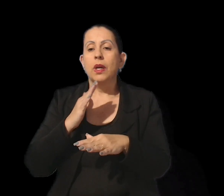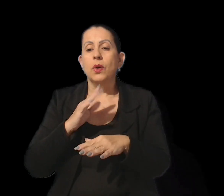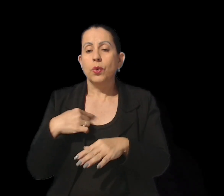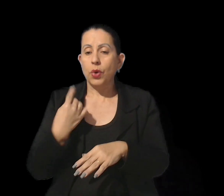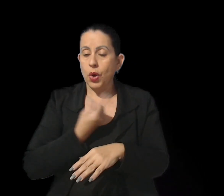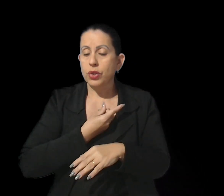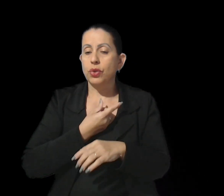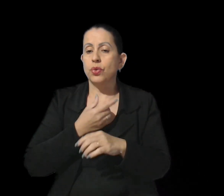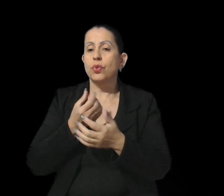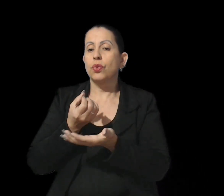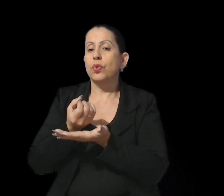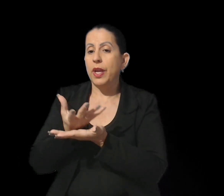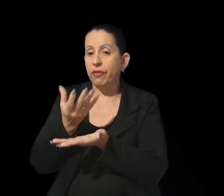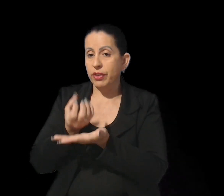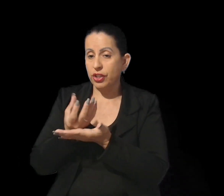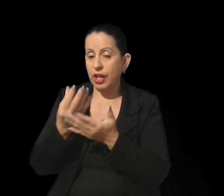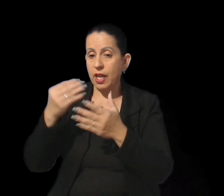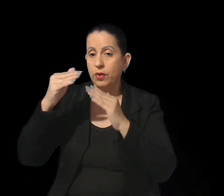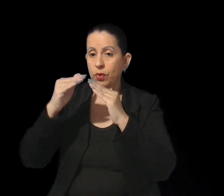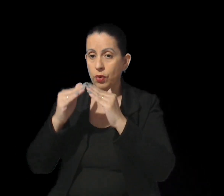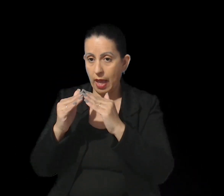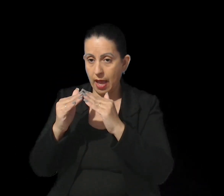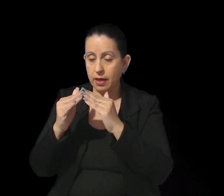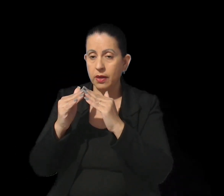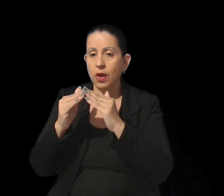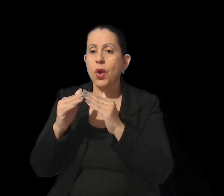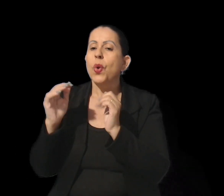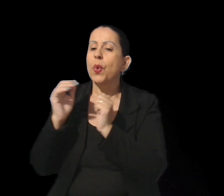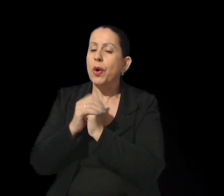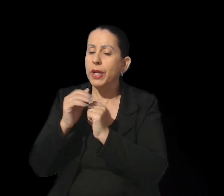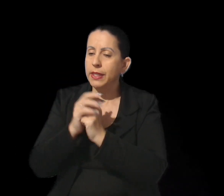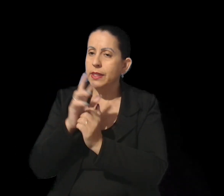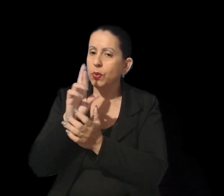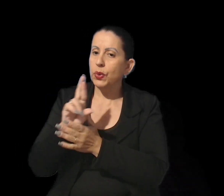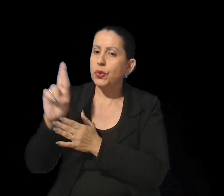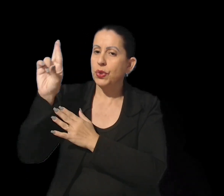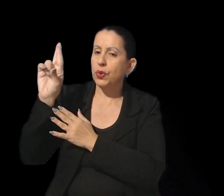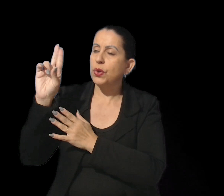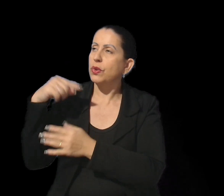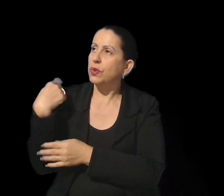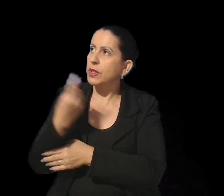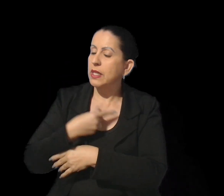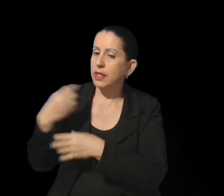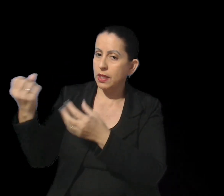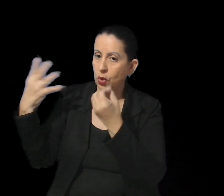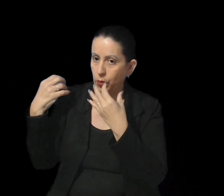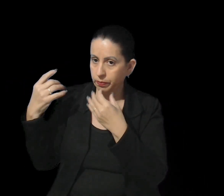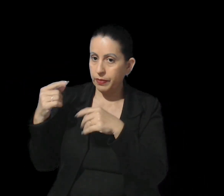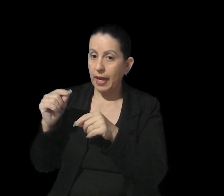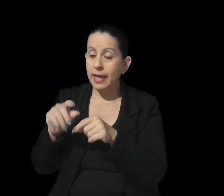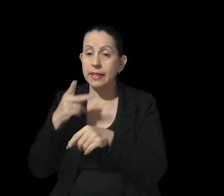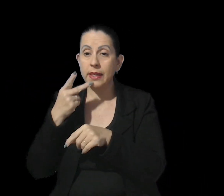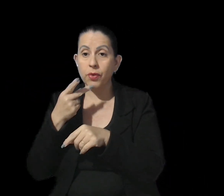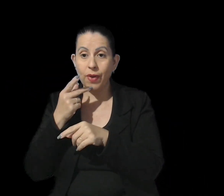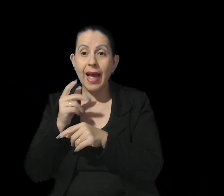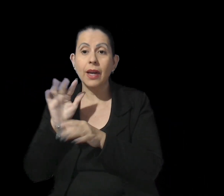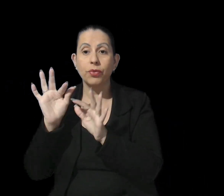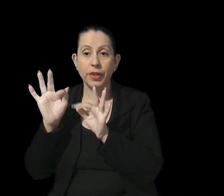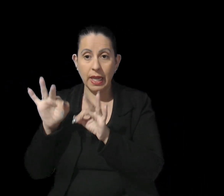o nosso Evangelho no Lar com a oração que o Senhor nos ensinou. Assim eu falo,